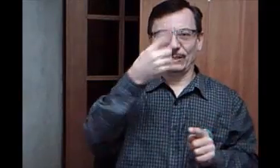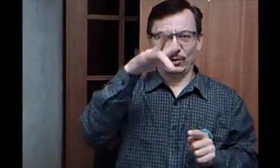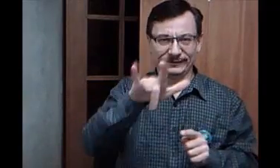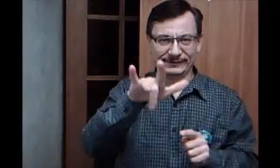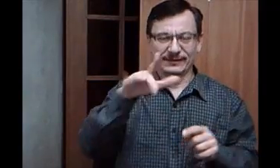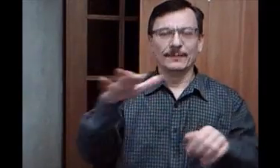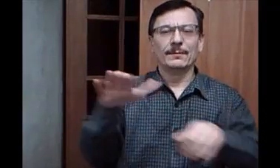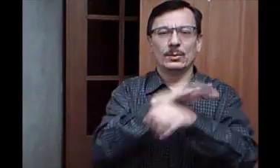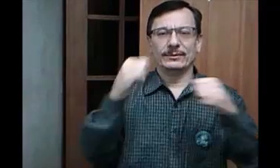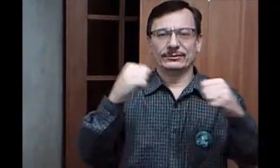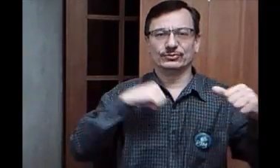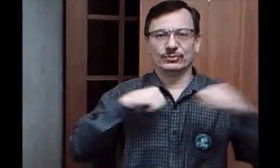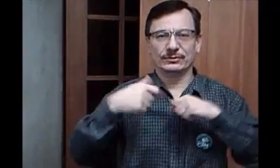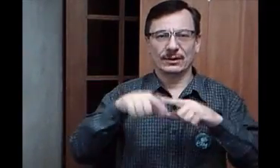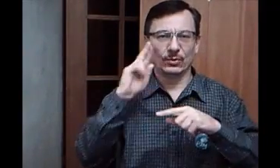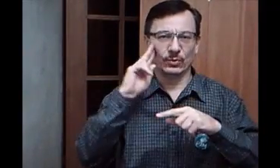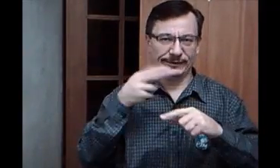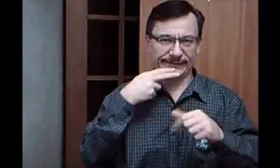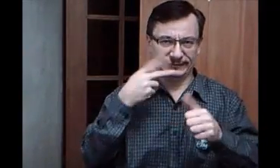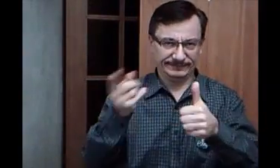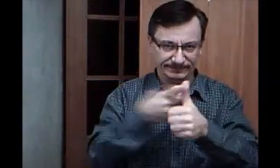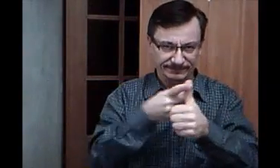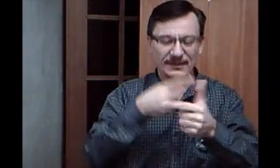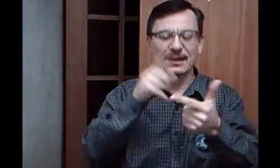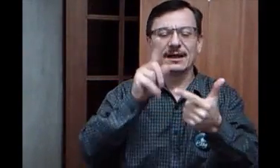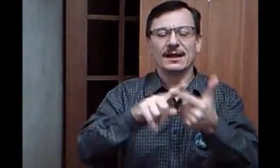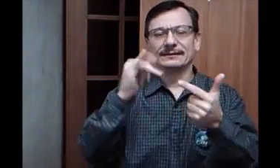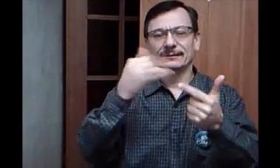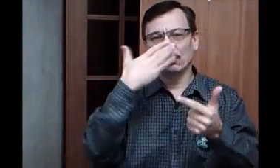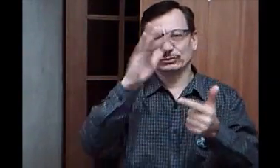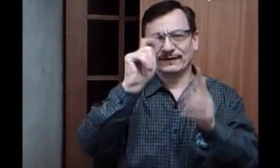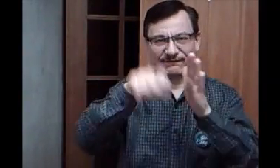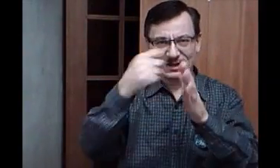No nie, to bo nie pozdrowiłem. Był ten fem.